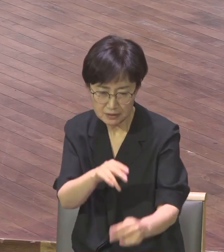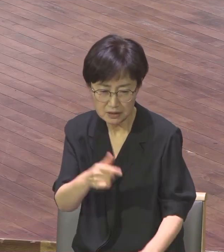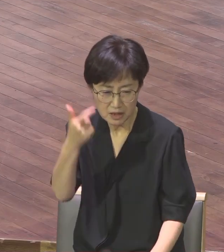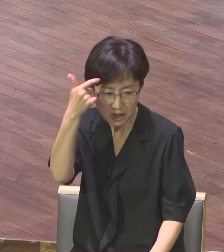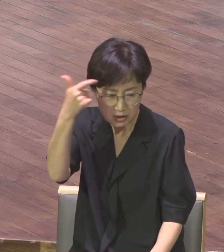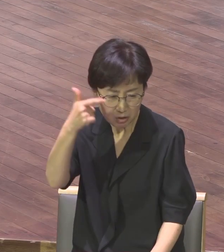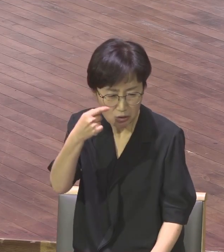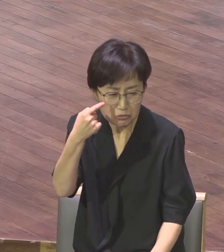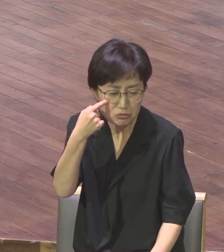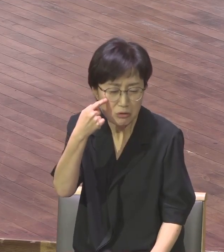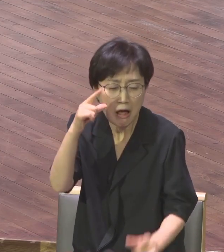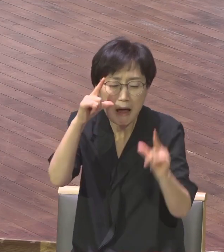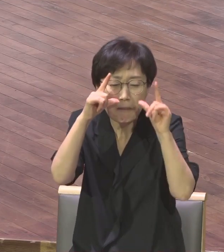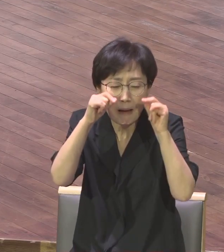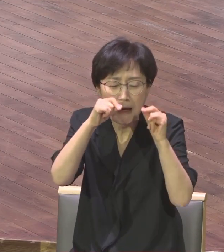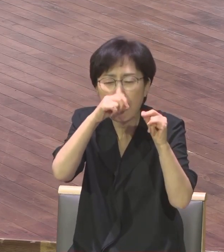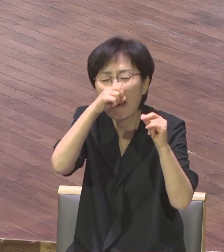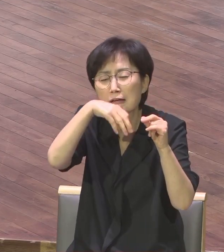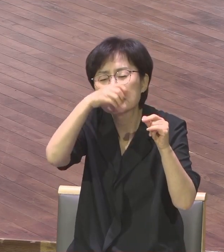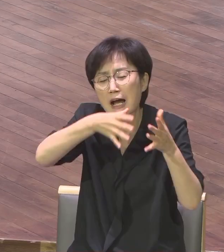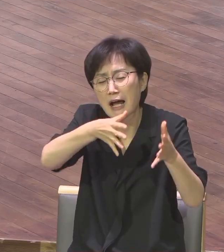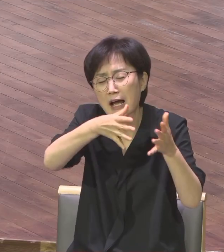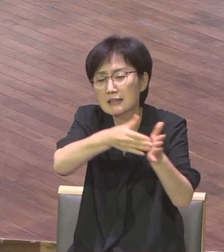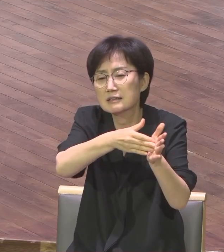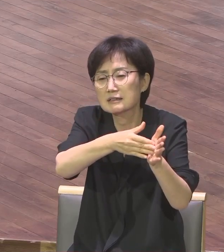내 자식이, 내가 돈이, 내 경제가,